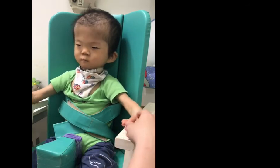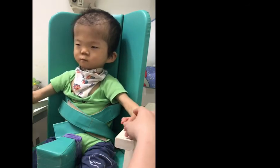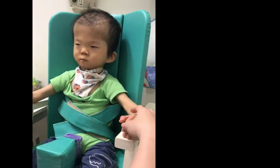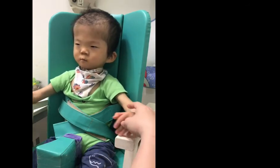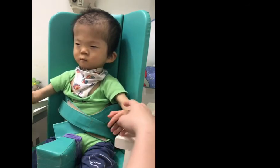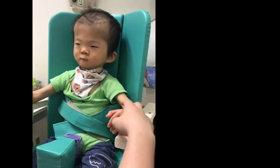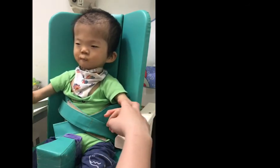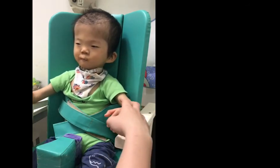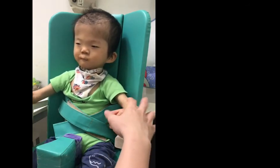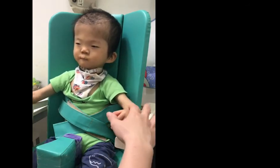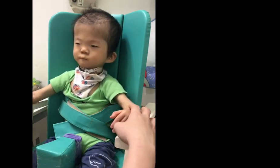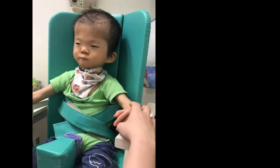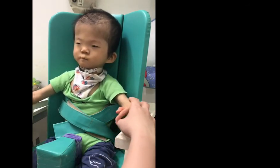次。